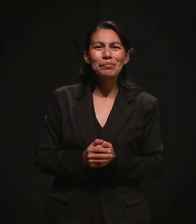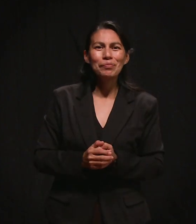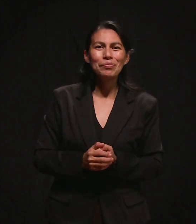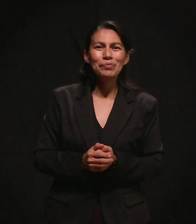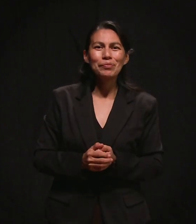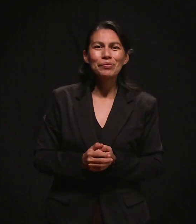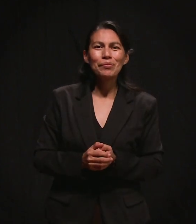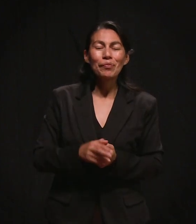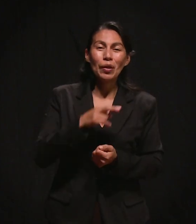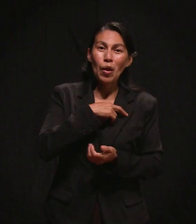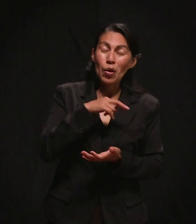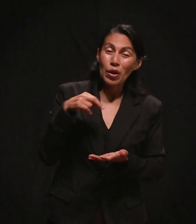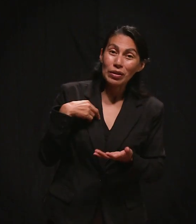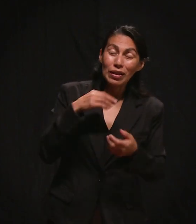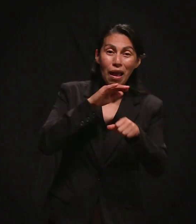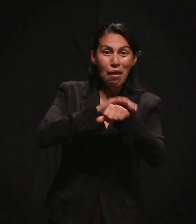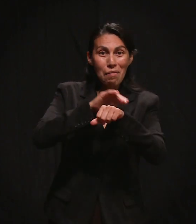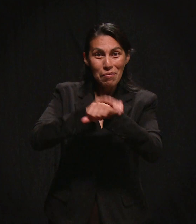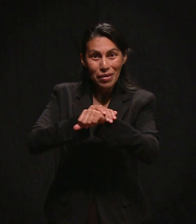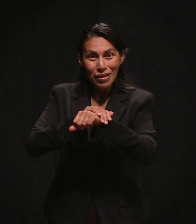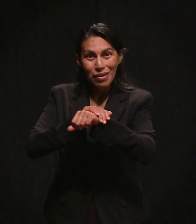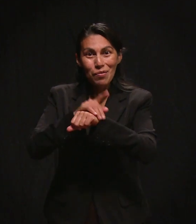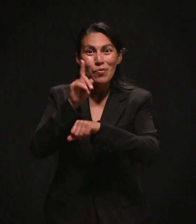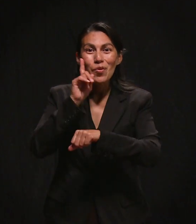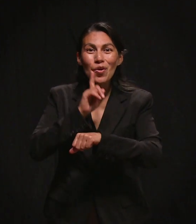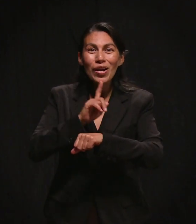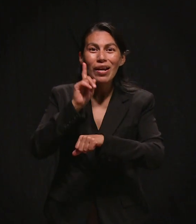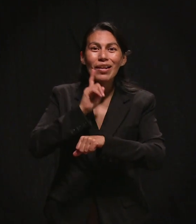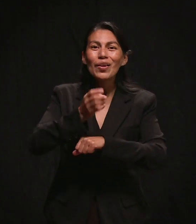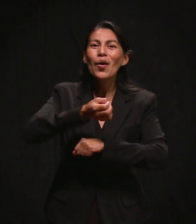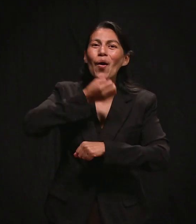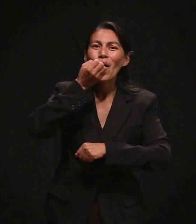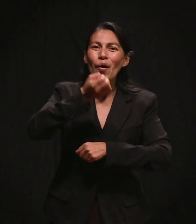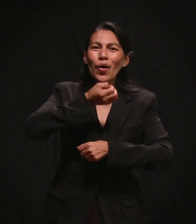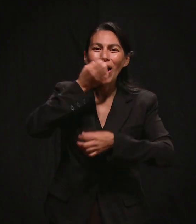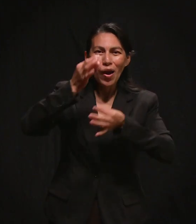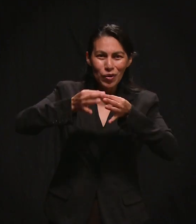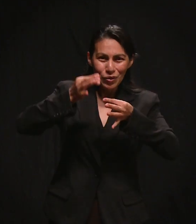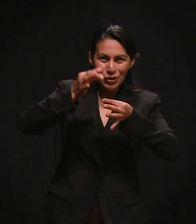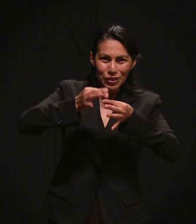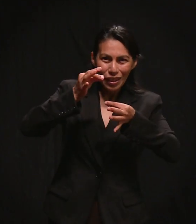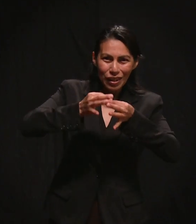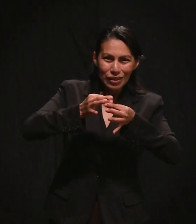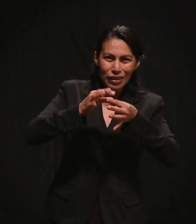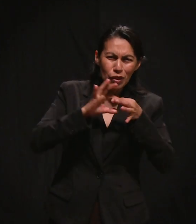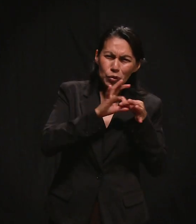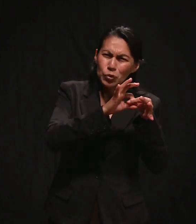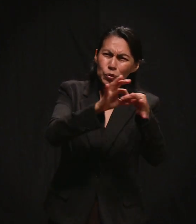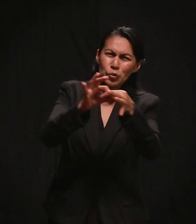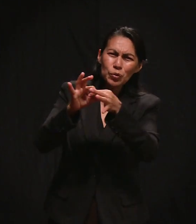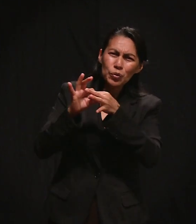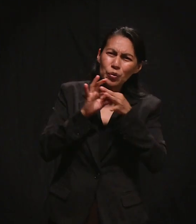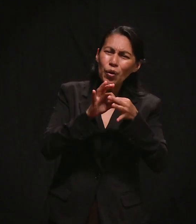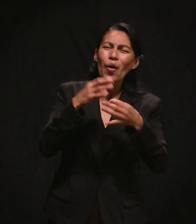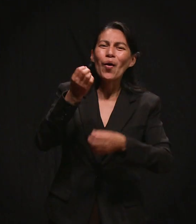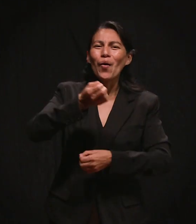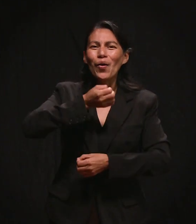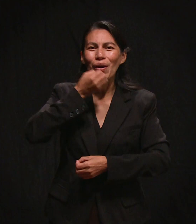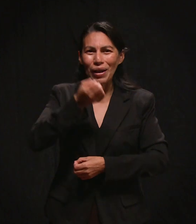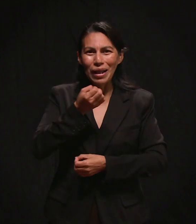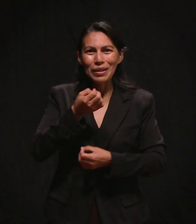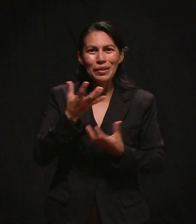nuestras queridas amigas, las guerreras de la oración, se unan contigo para que juntos formemos